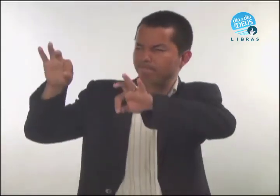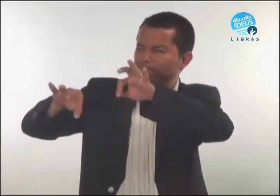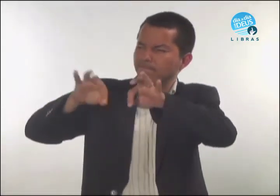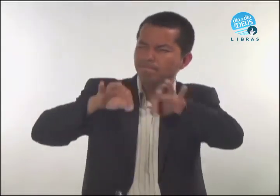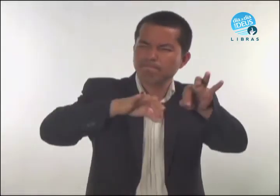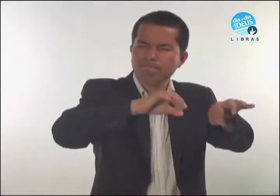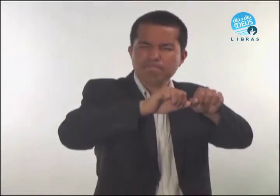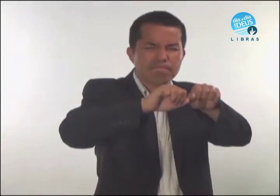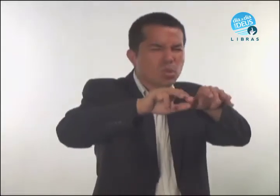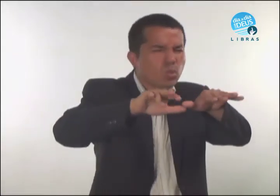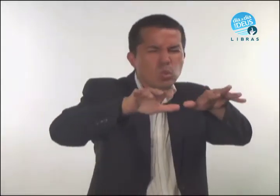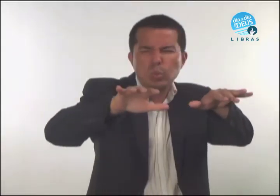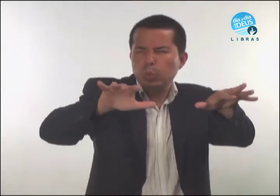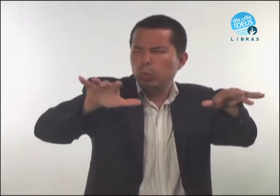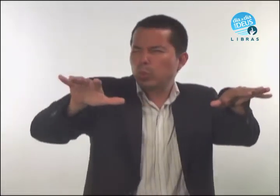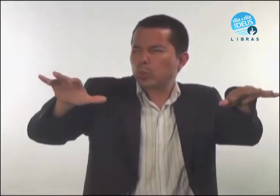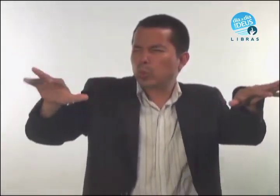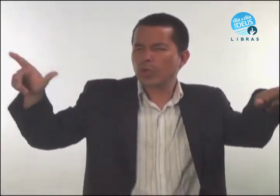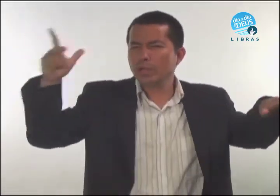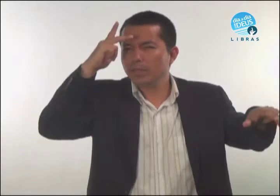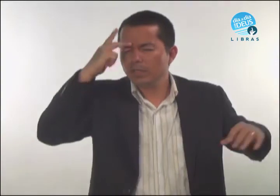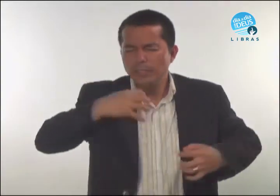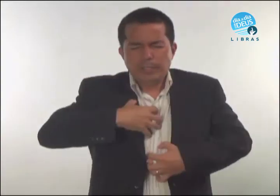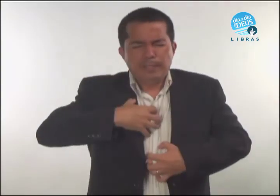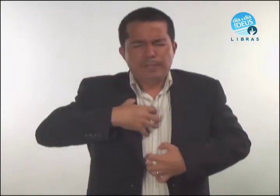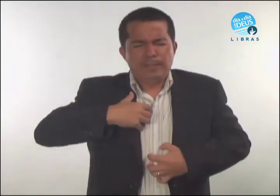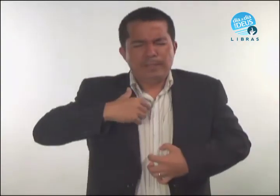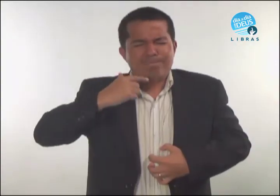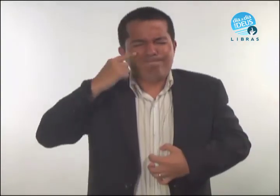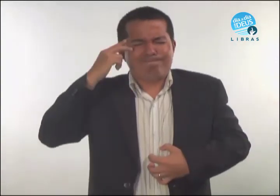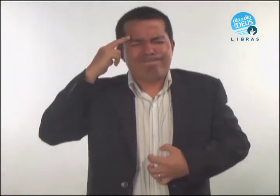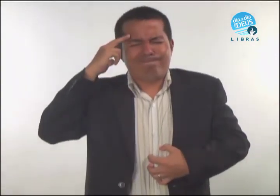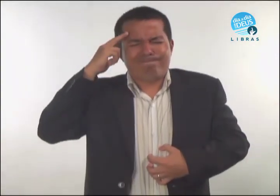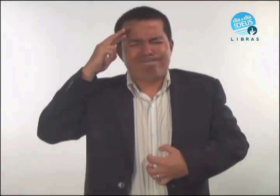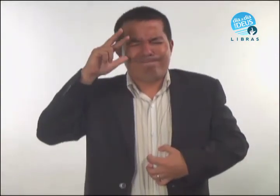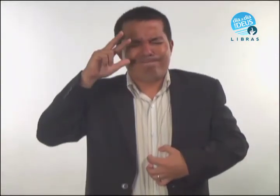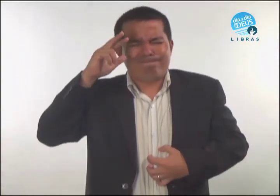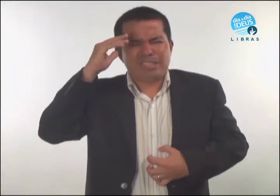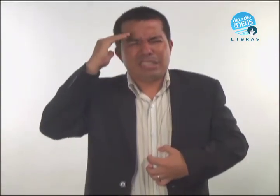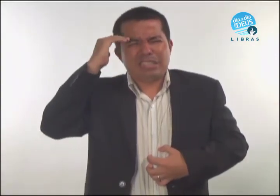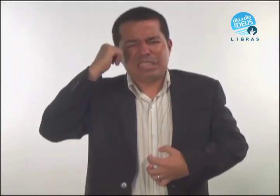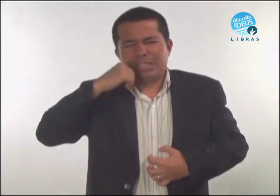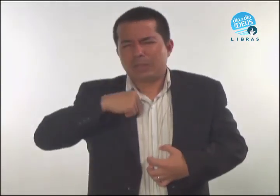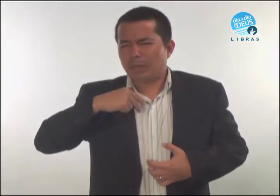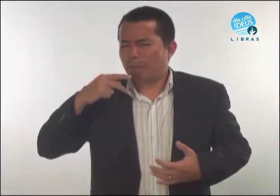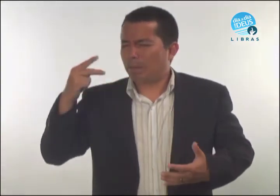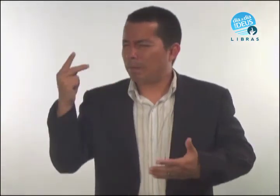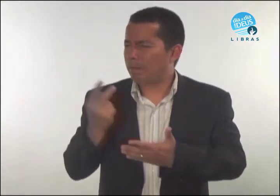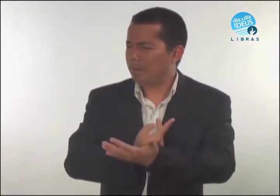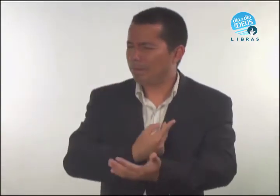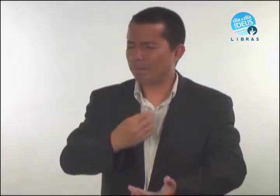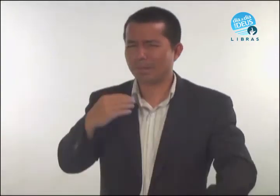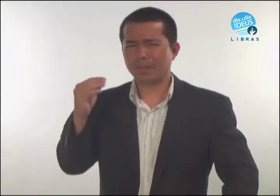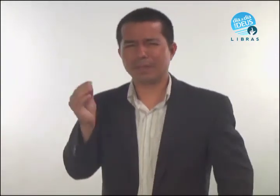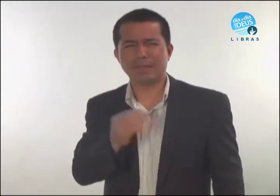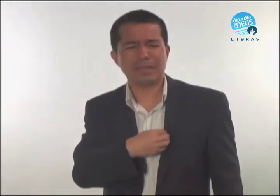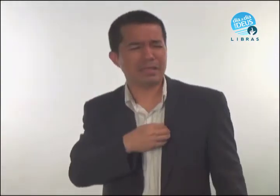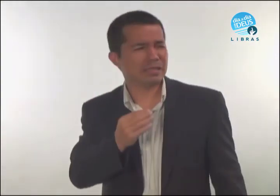que estavam atrapalhando a sua vida, a sua comunhão com Deus, tinham convicção das mentiras que estavam guardando